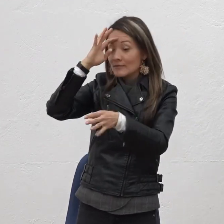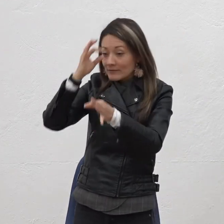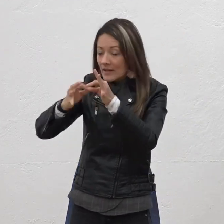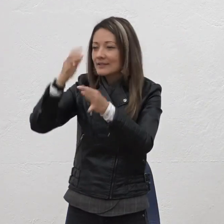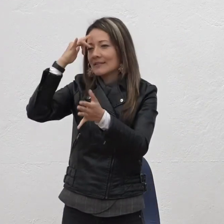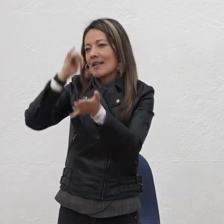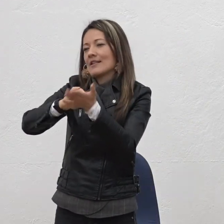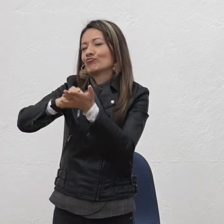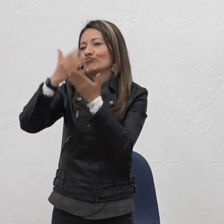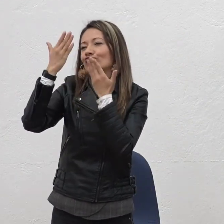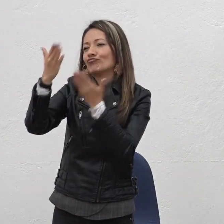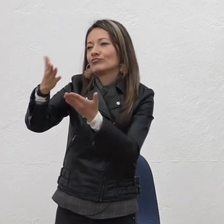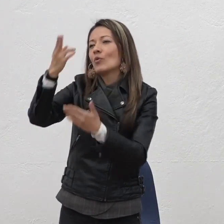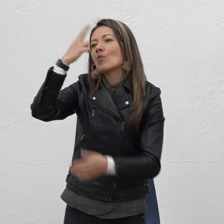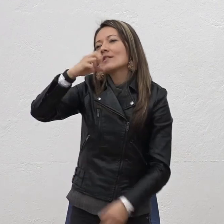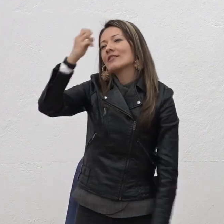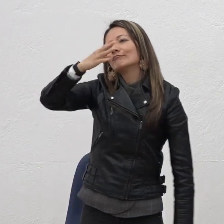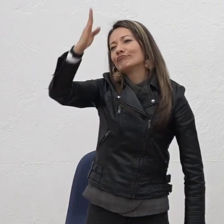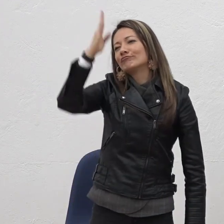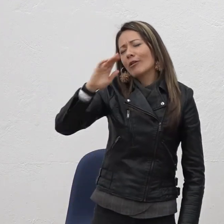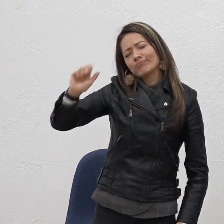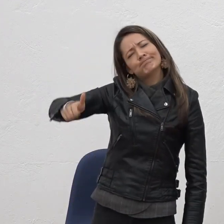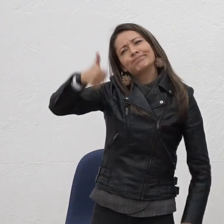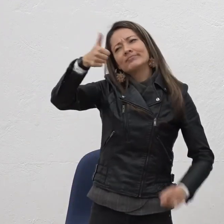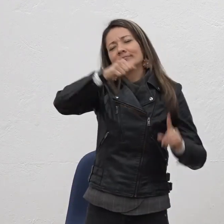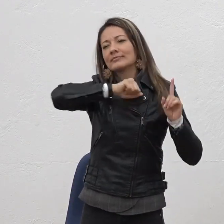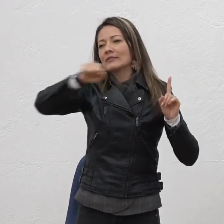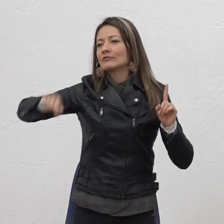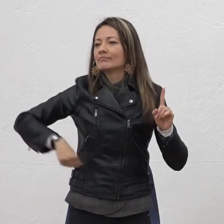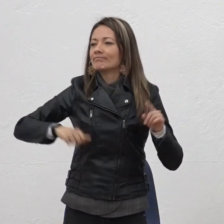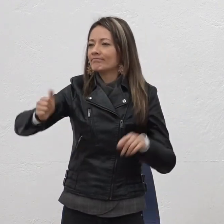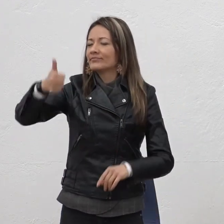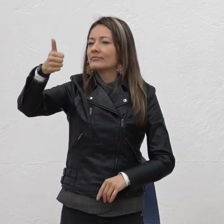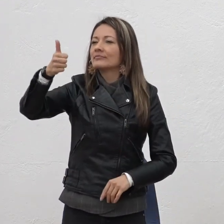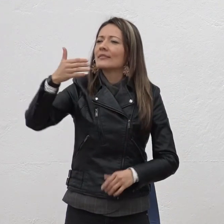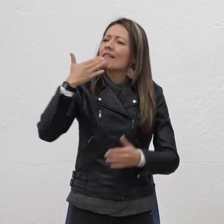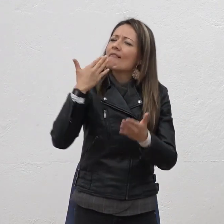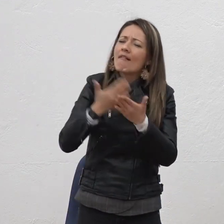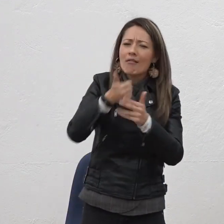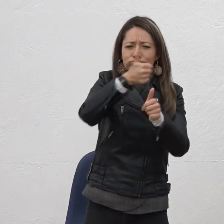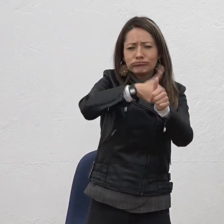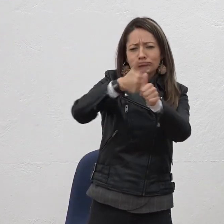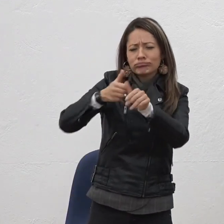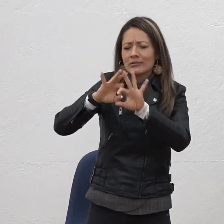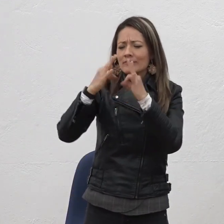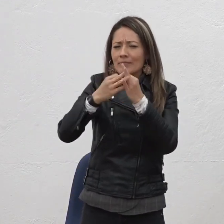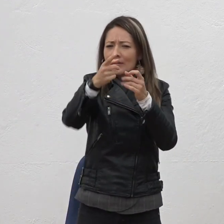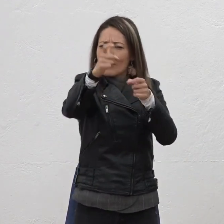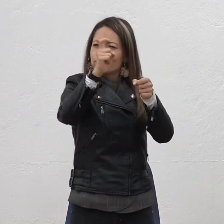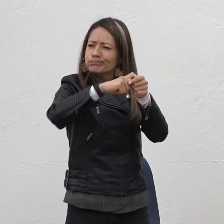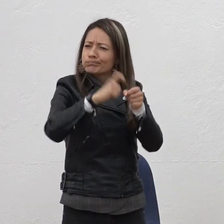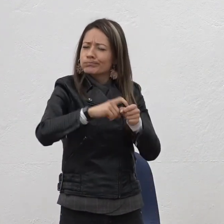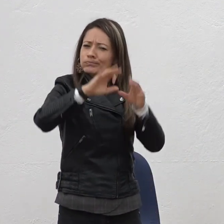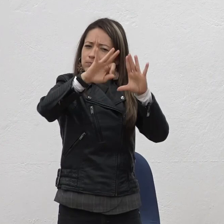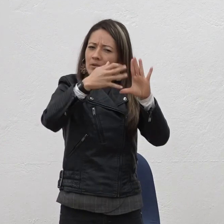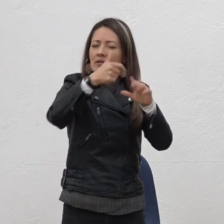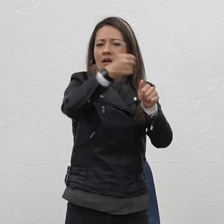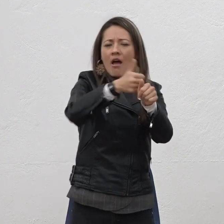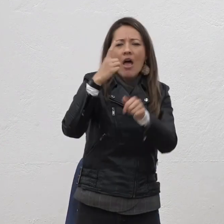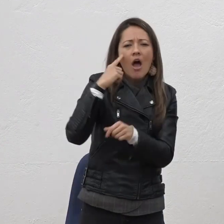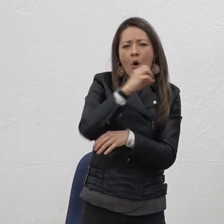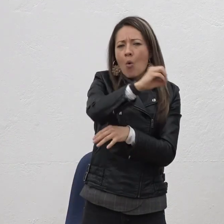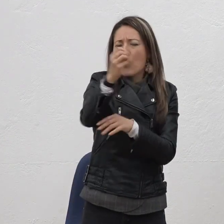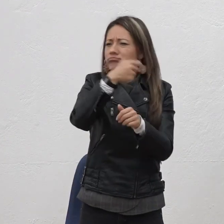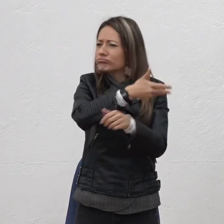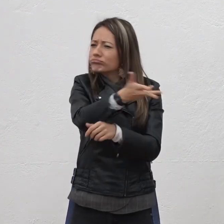fe y creyendo que tú eres el Señor de señores. Gracias por cada familia que está allí conectada, por cada hombre, por cada